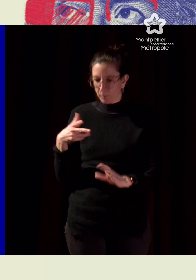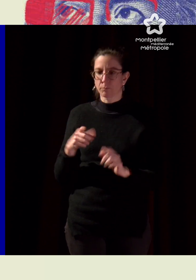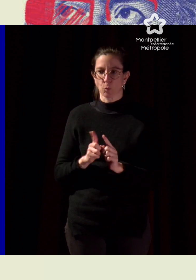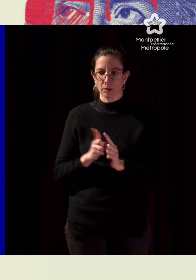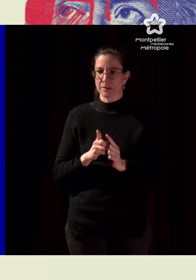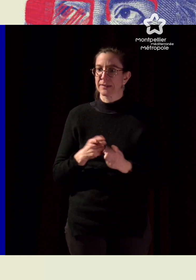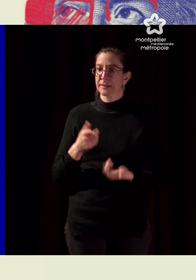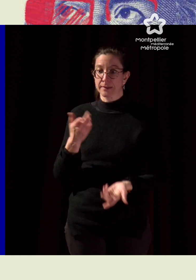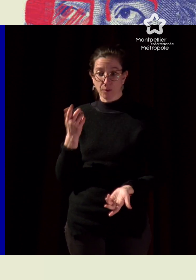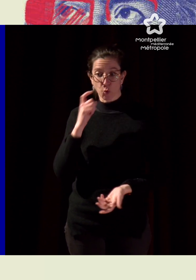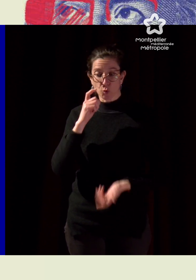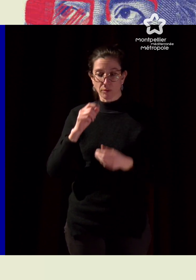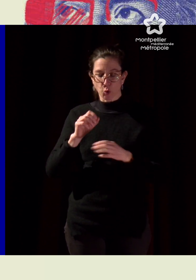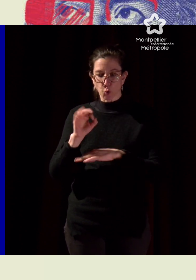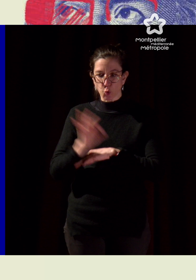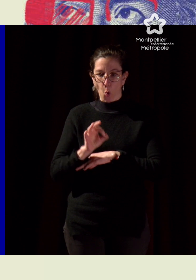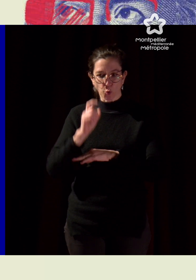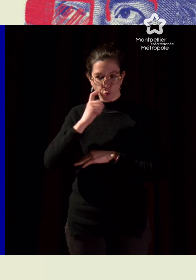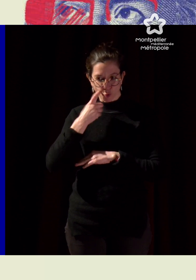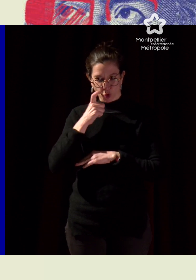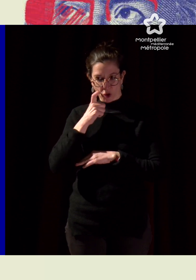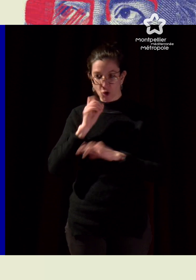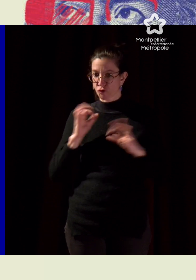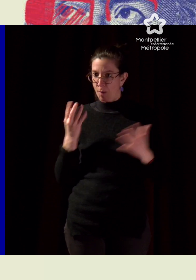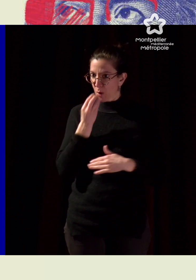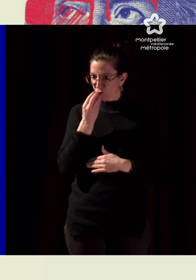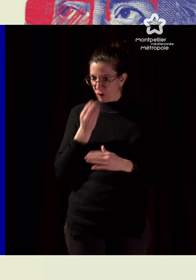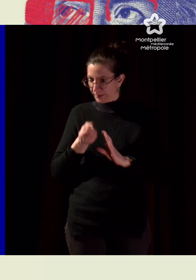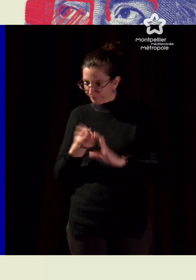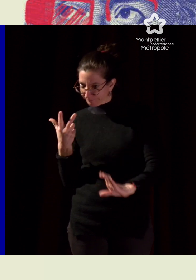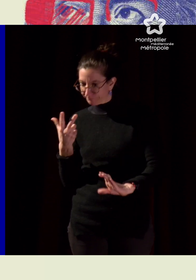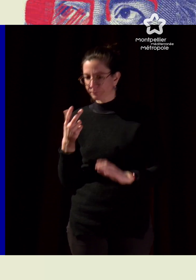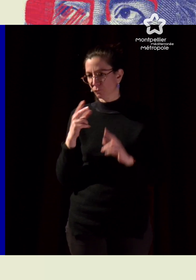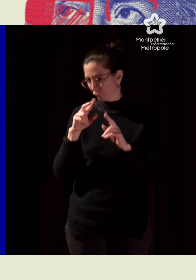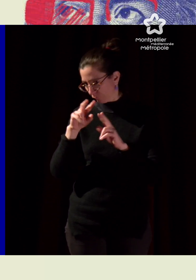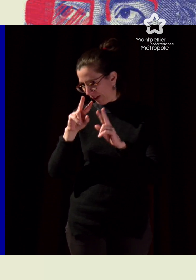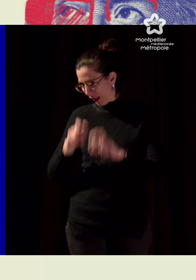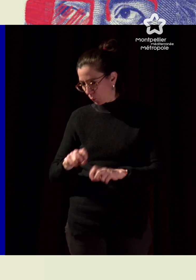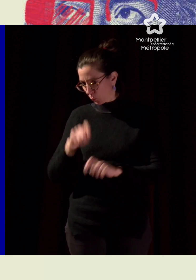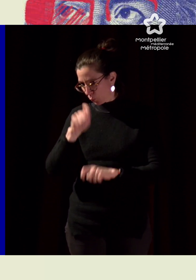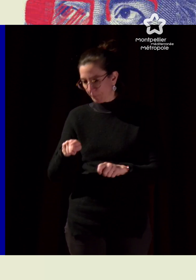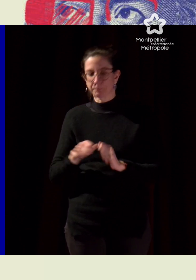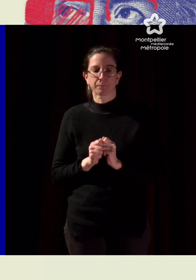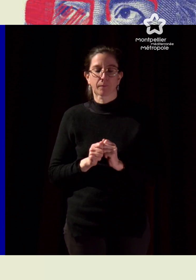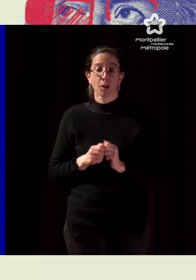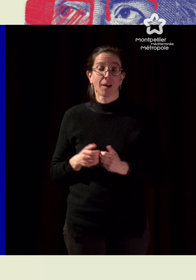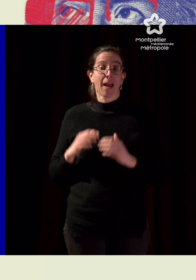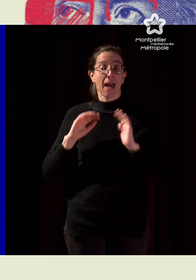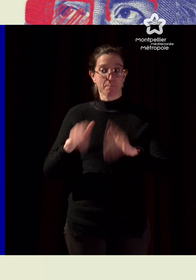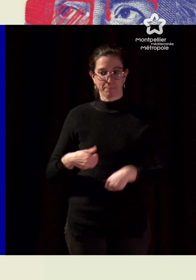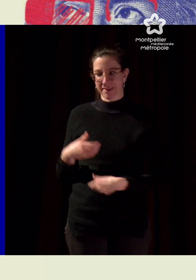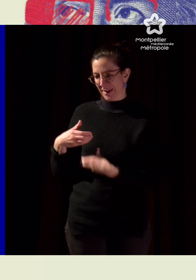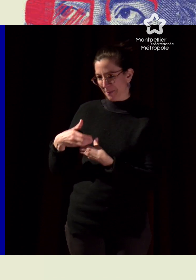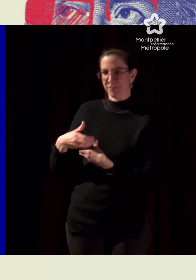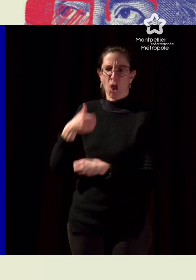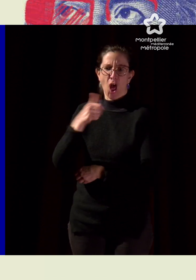jeun. On leur donne 50 grammes de lactose à boire, l'équivalent d'1 litre de lait. Alors là, il n'était pas